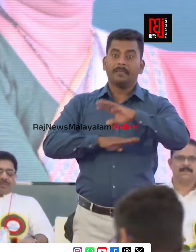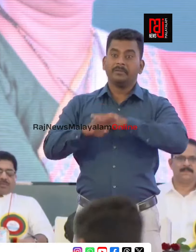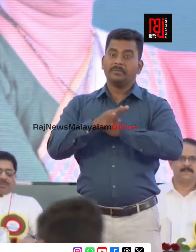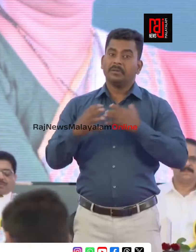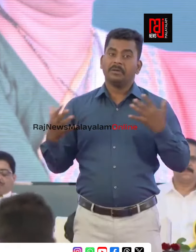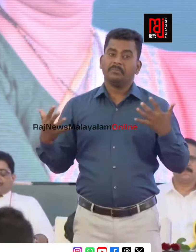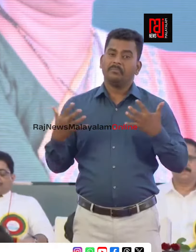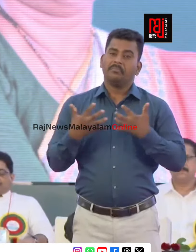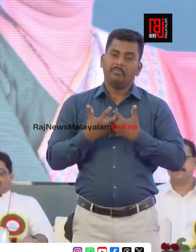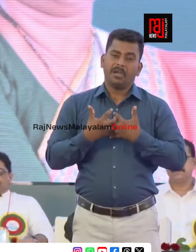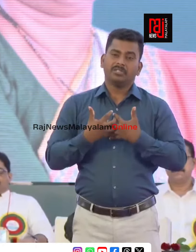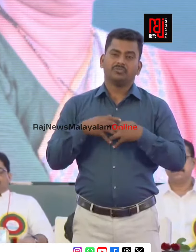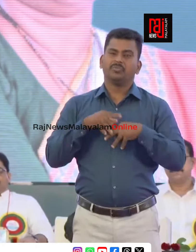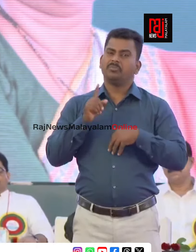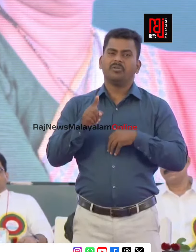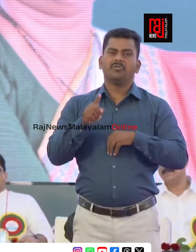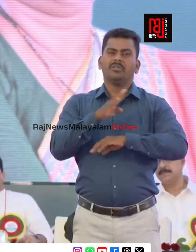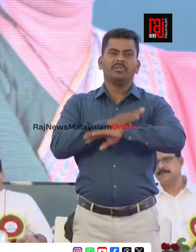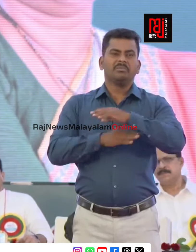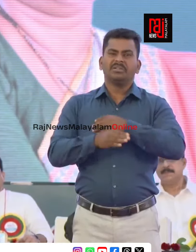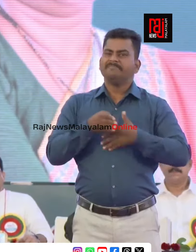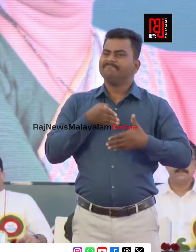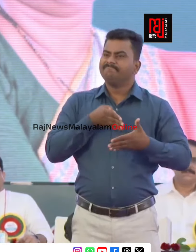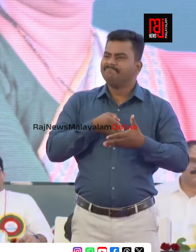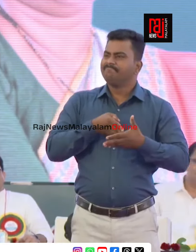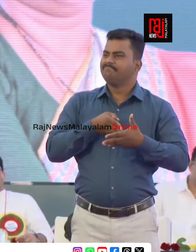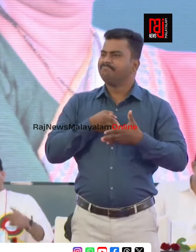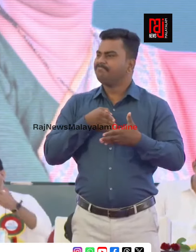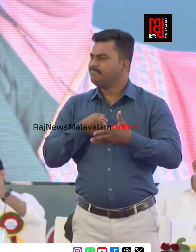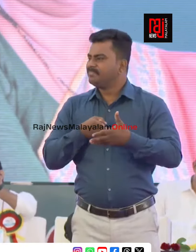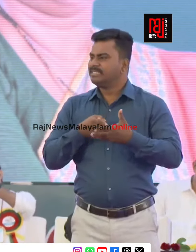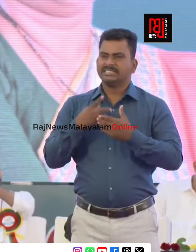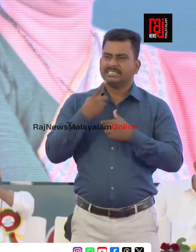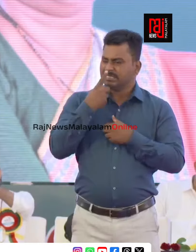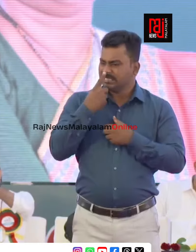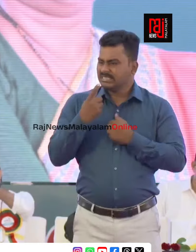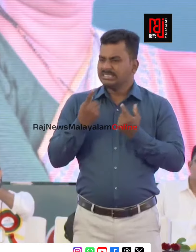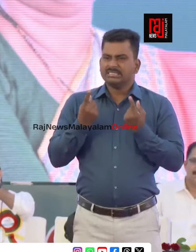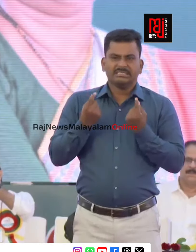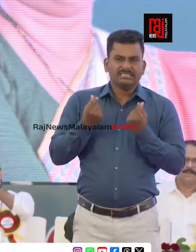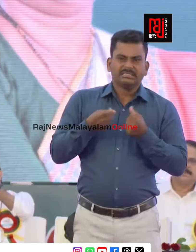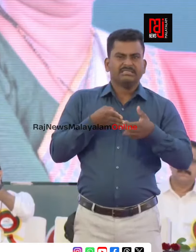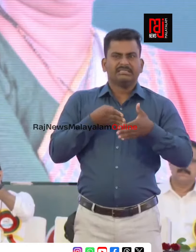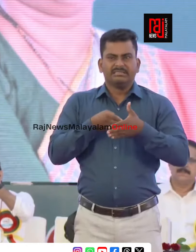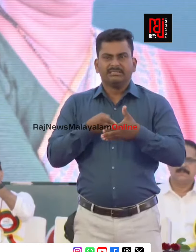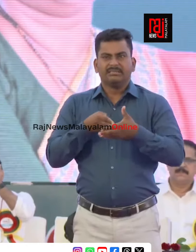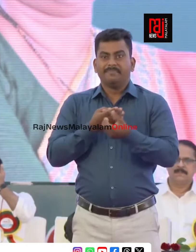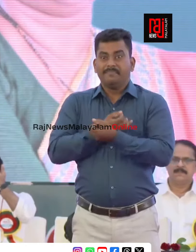ഭിന്നശേഷിക്കാർ വെല്ലുവിളികൾ നേരിടുന്നുണ്ട്. അതുകൊണ്ട് തന്നെ